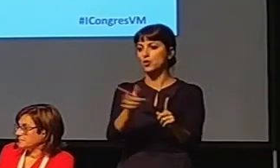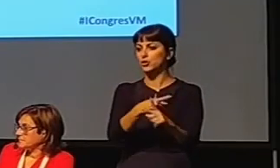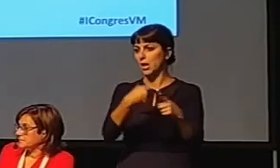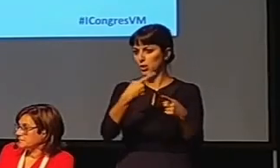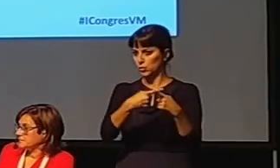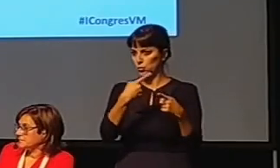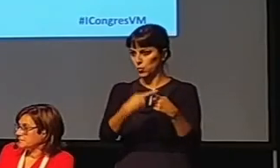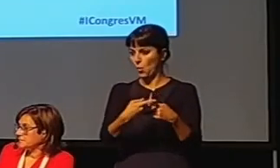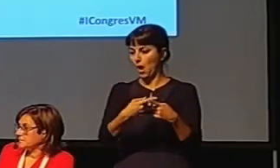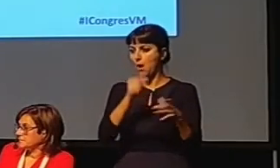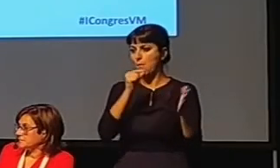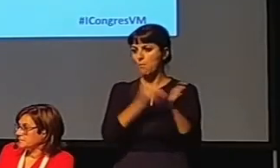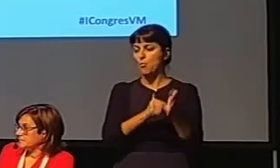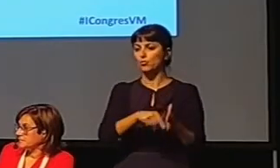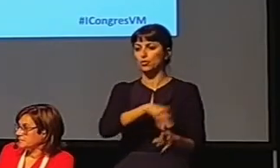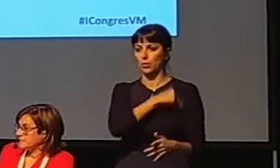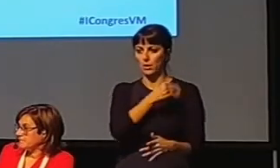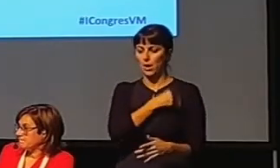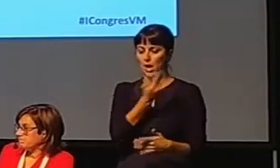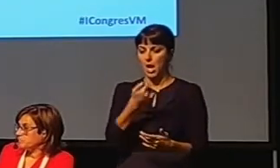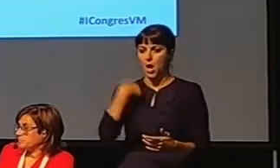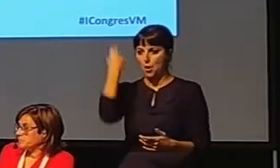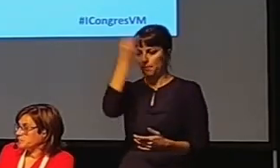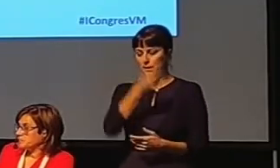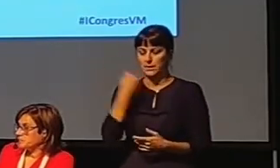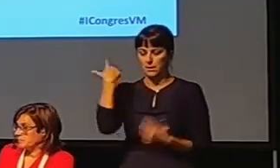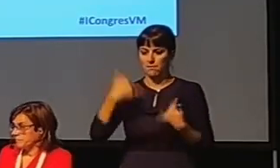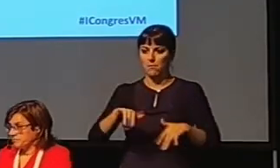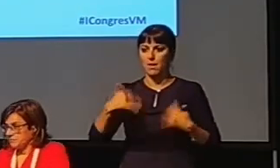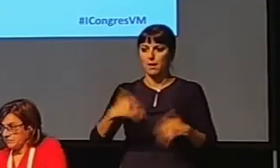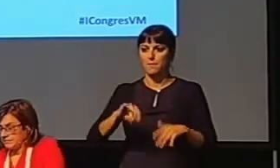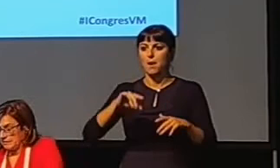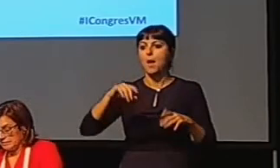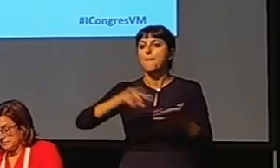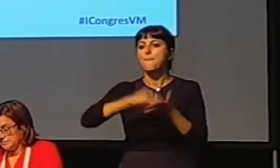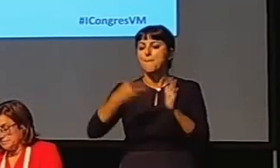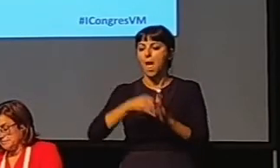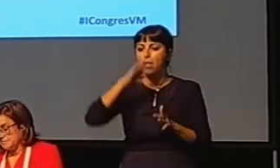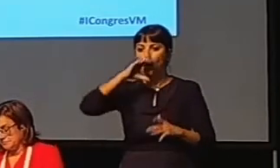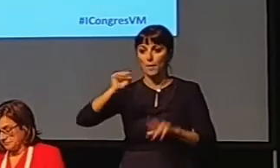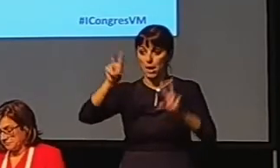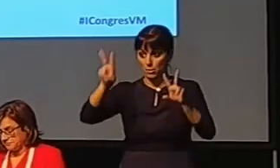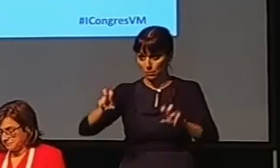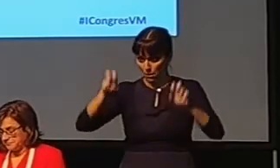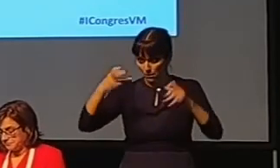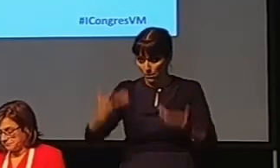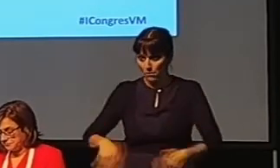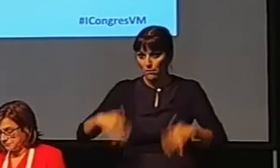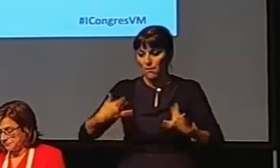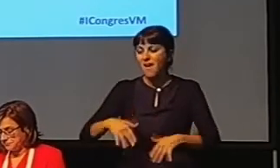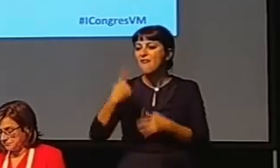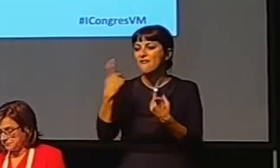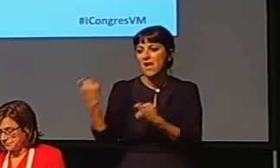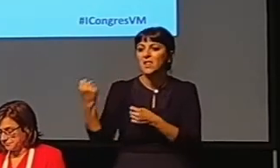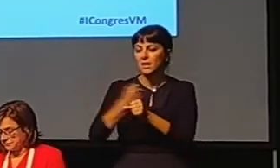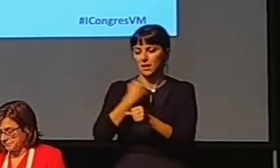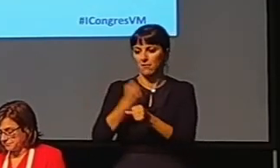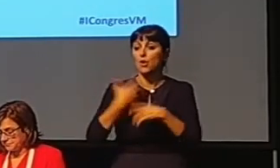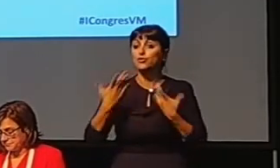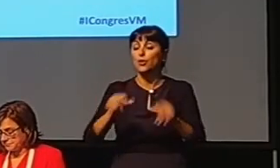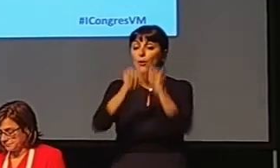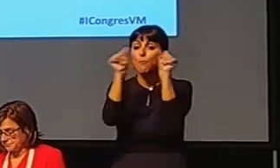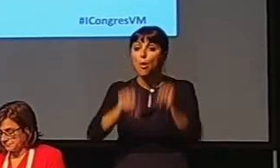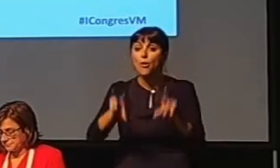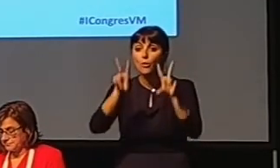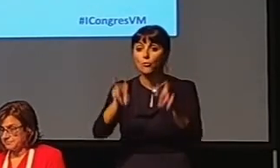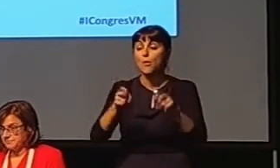govern, no? Pues vaig pensar, tenim molta feina. Tenim molta feina perquè hi ha coses que són contradictòries. Quin és el nou model